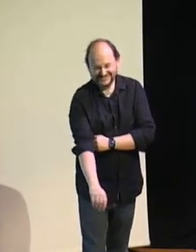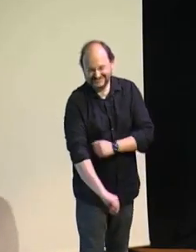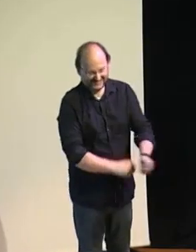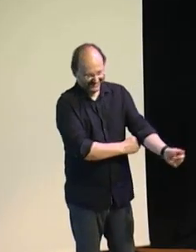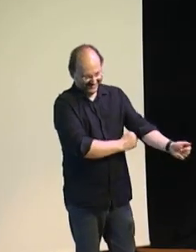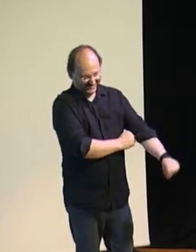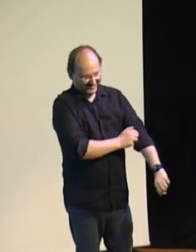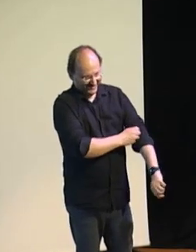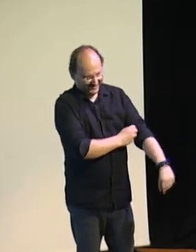Je vous ordonne